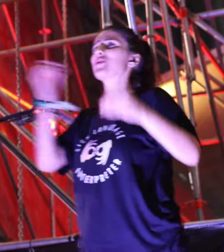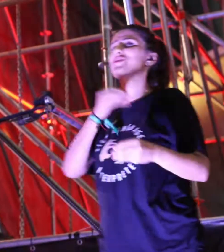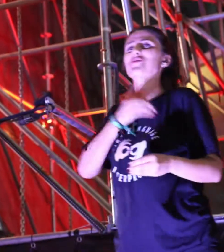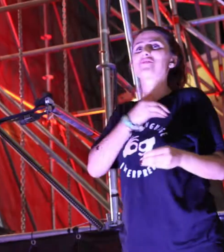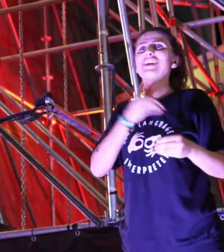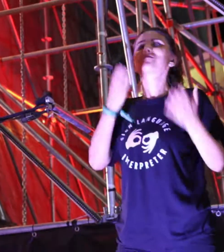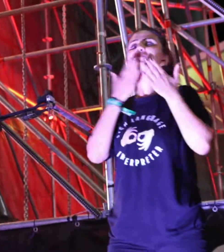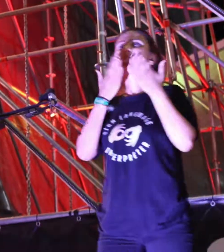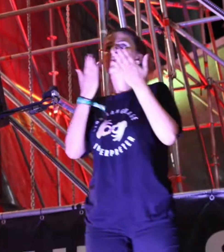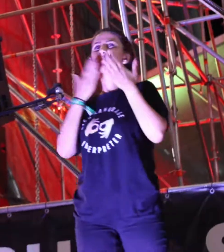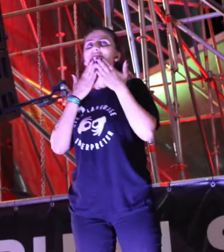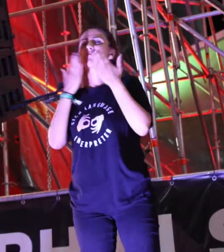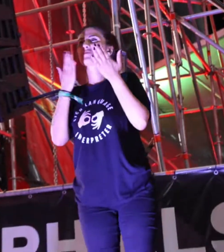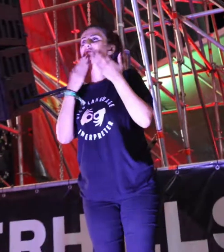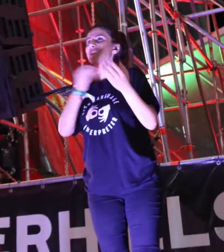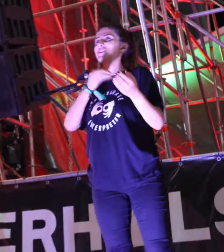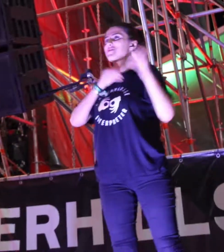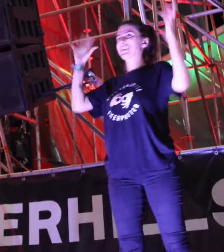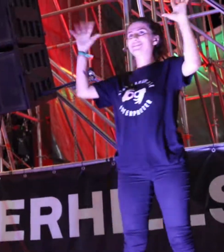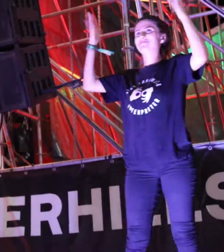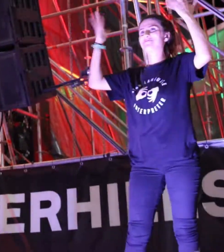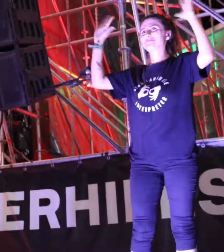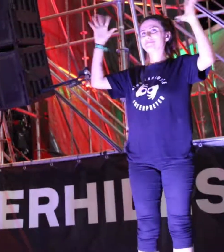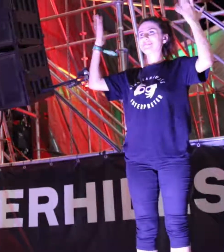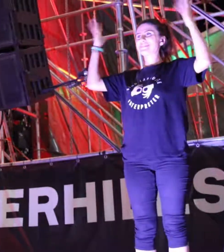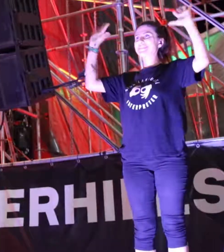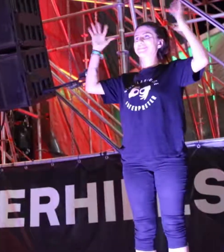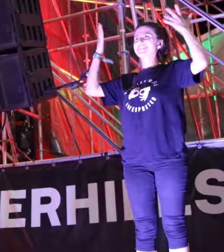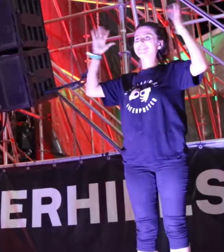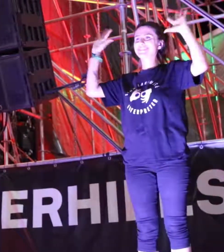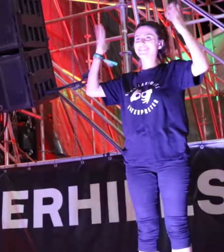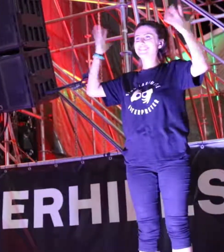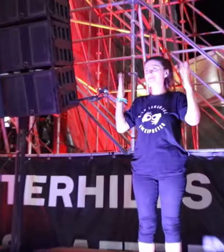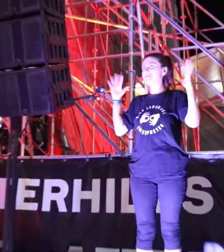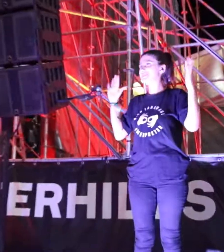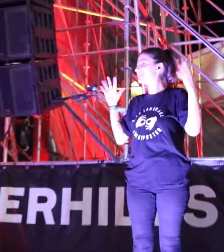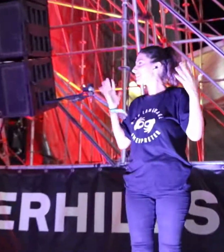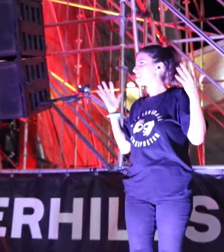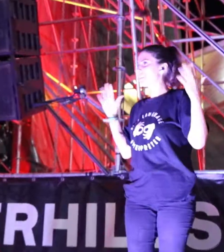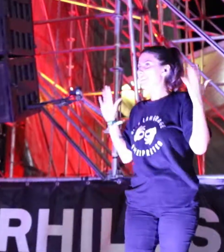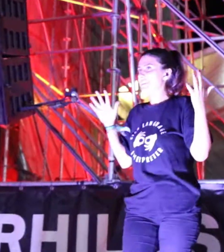București. E ca povești, micul Paris,